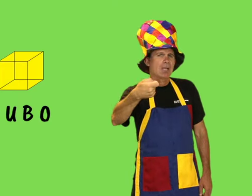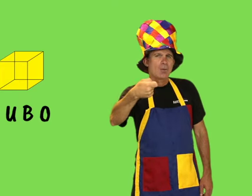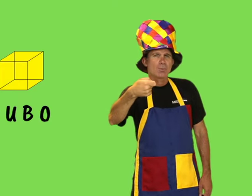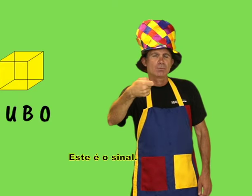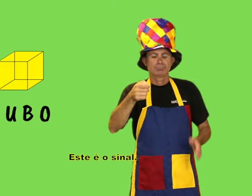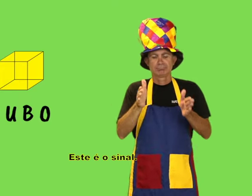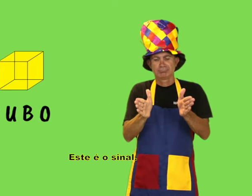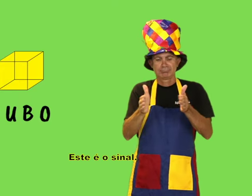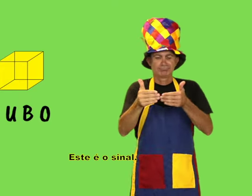Este é o sinal.